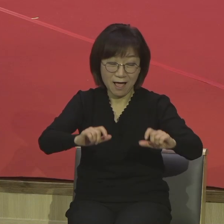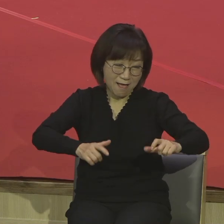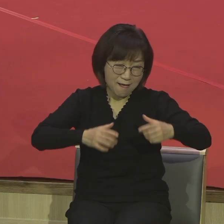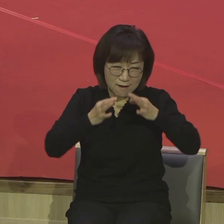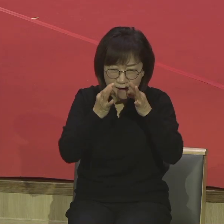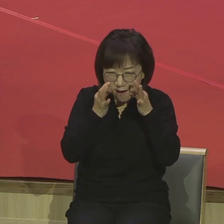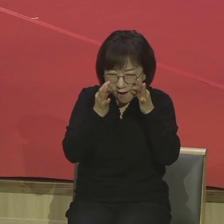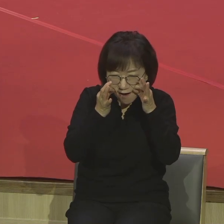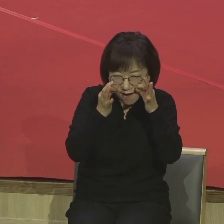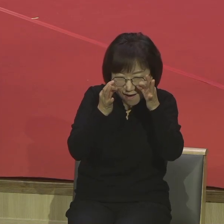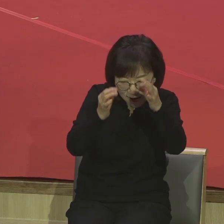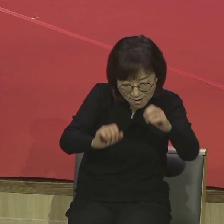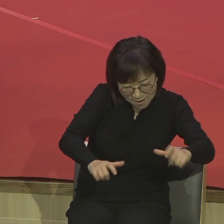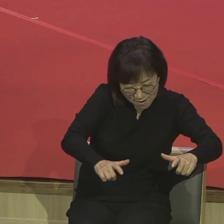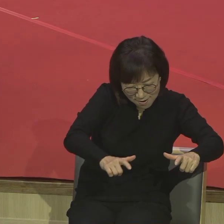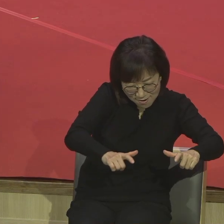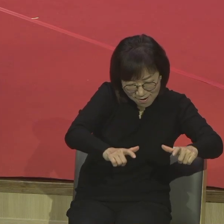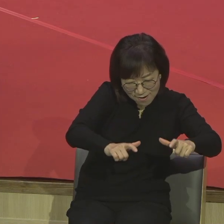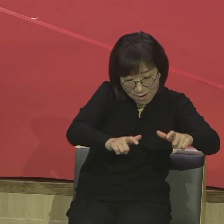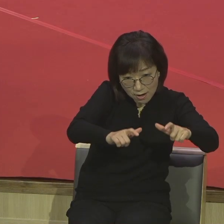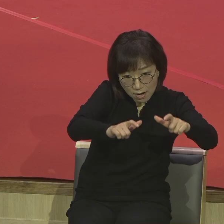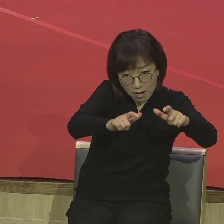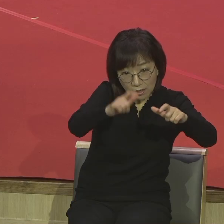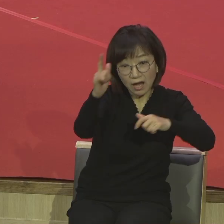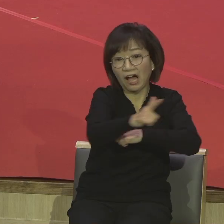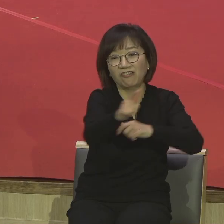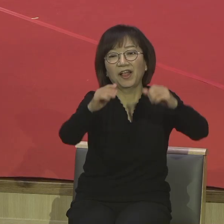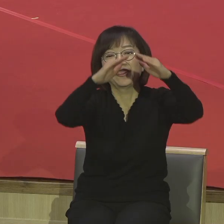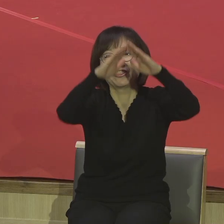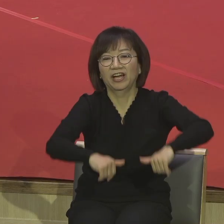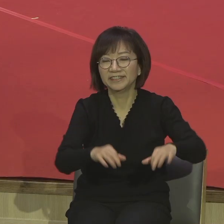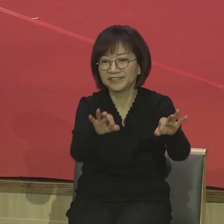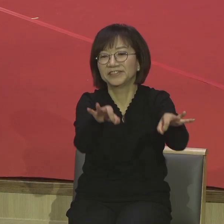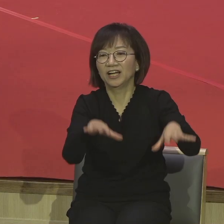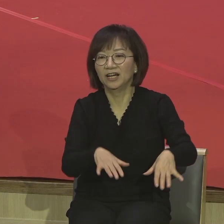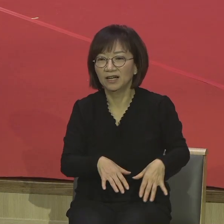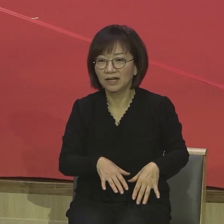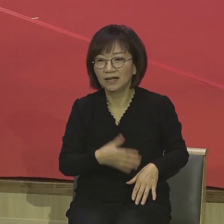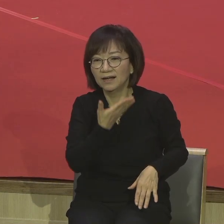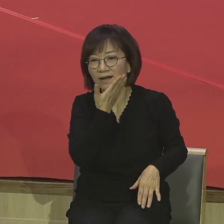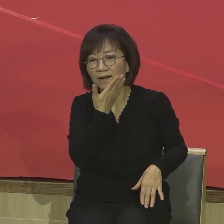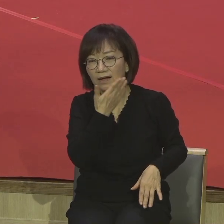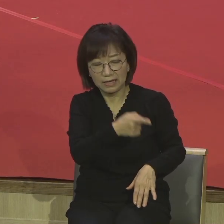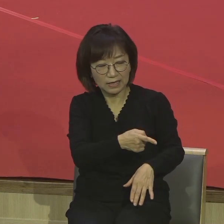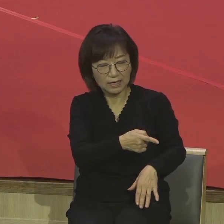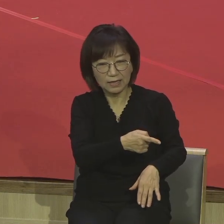쌓았는데, 열심히 쌓았는데 하루아침에 일순간에 다 무너지는 것이다.